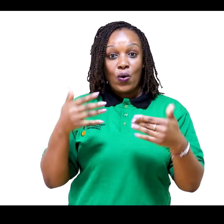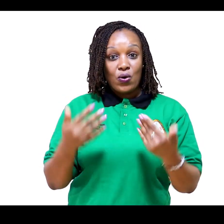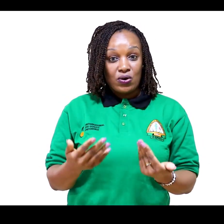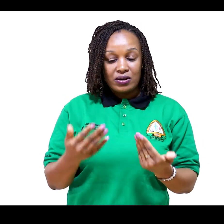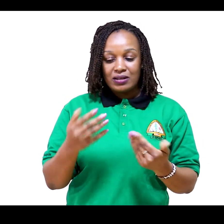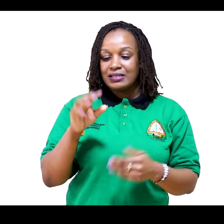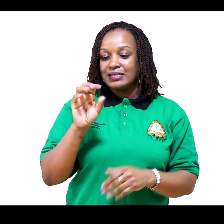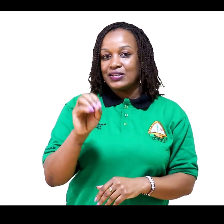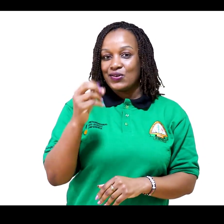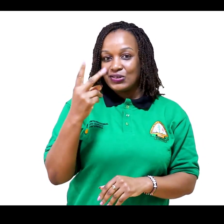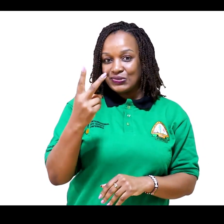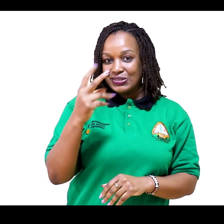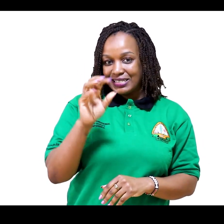0202441211 au